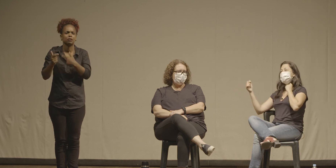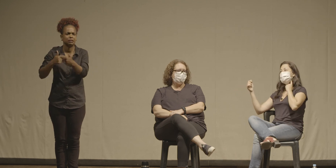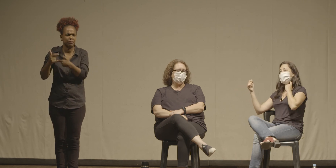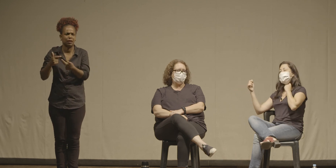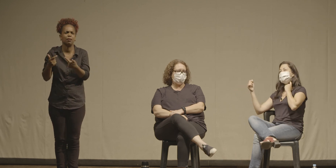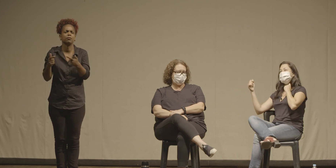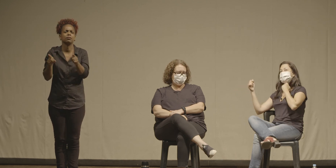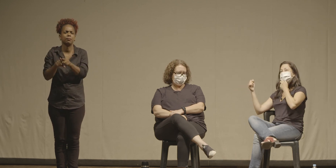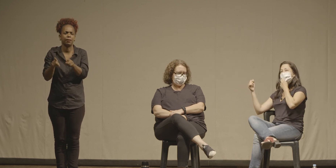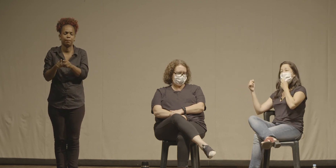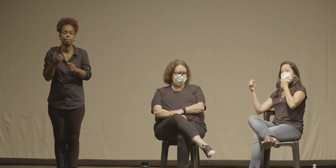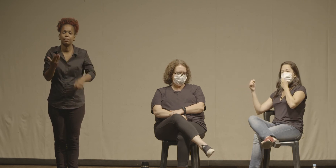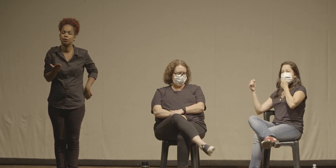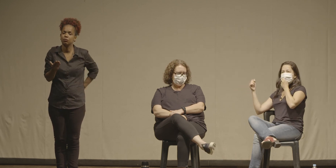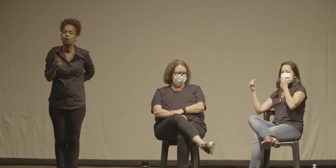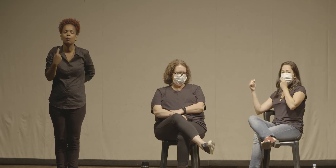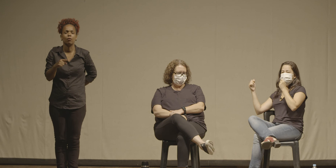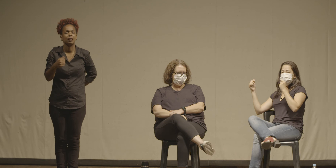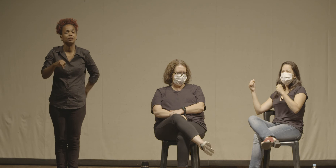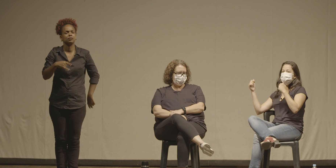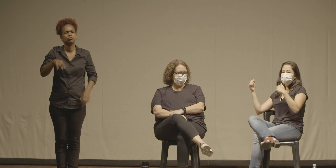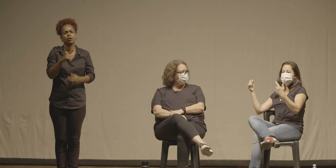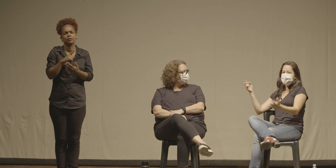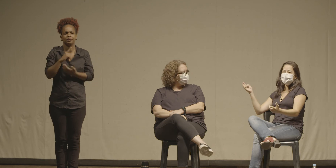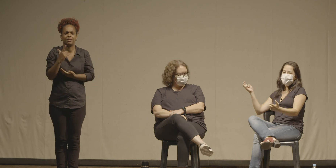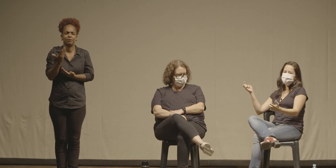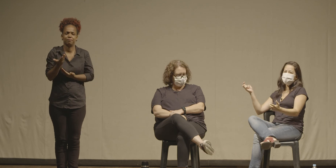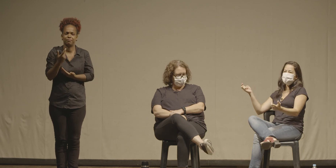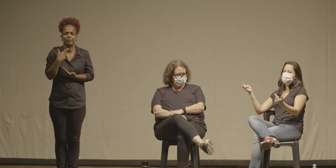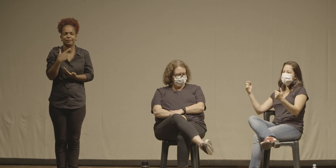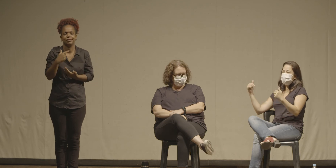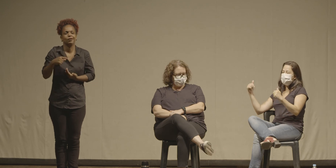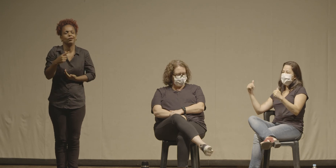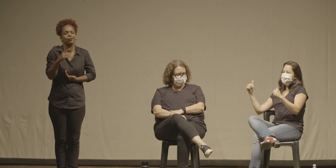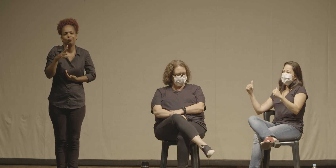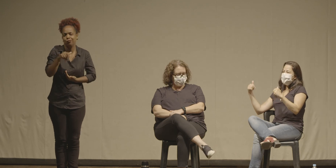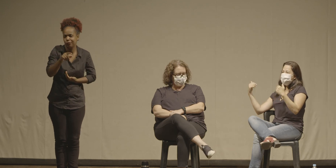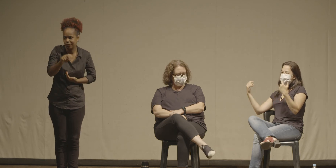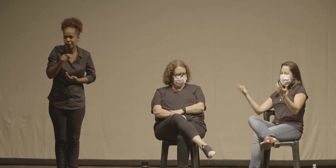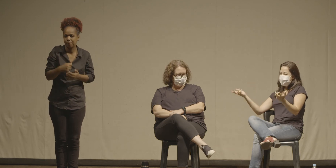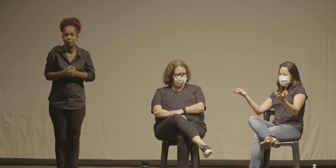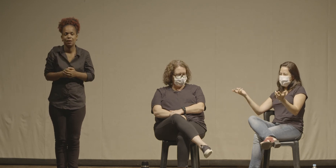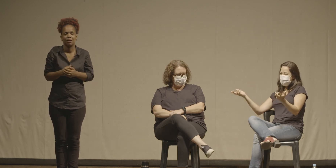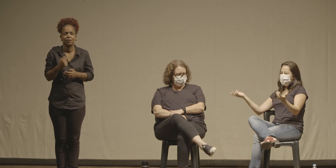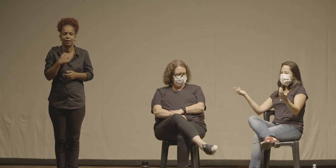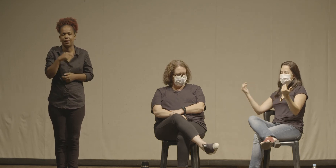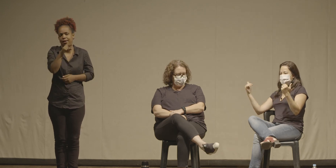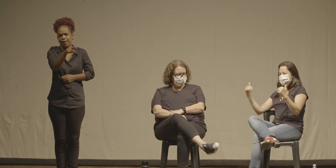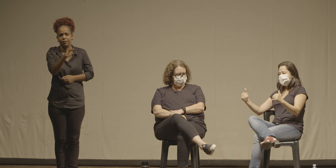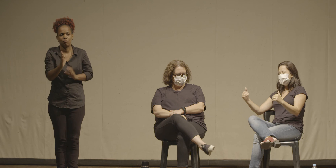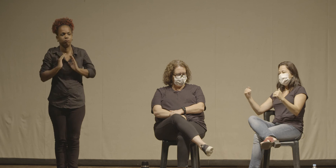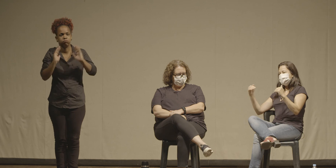para isso também, porque senão a gente fica muito no jogo do mercado do eu sou a janela exibidora